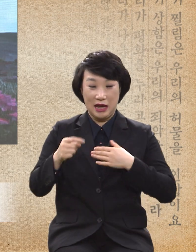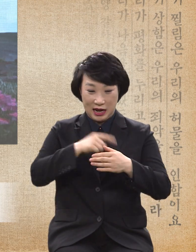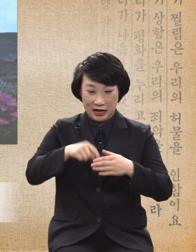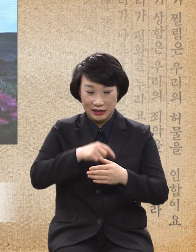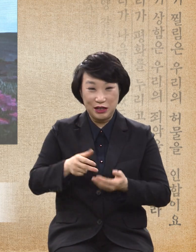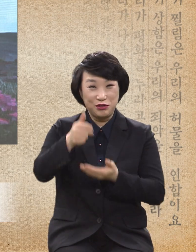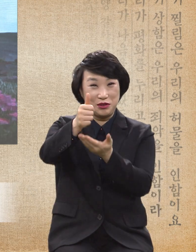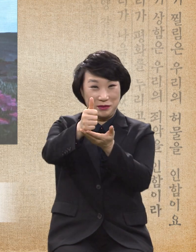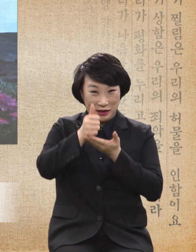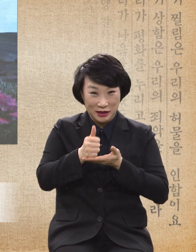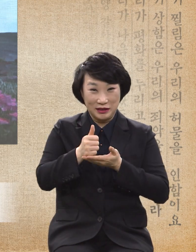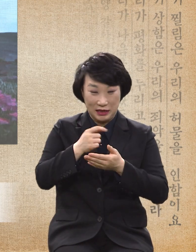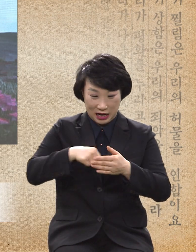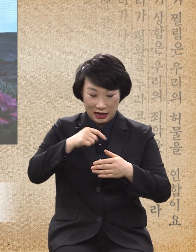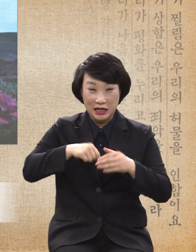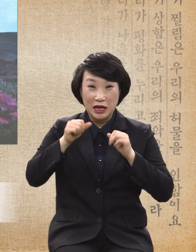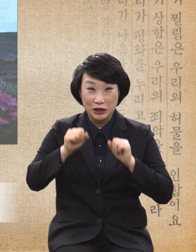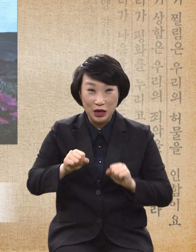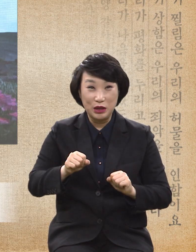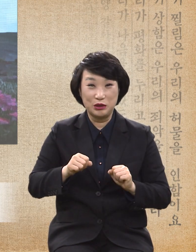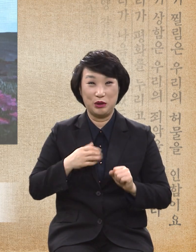안에, 그 주님은 내 안에 계시대.